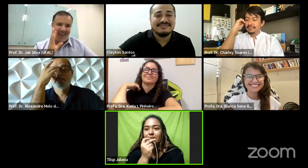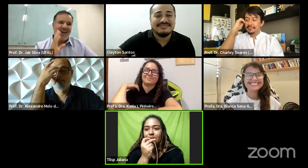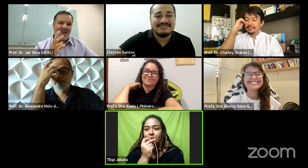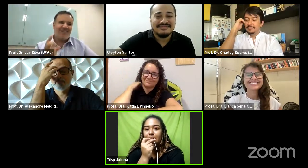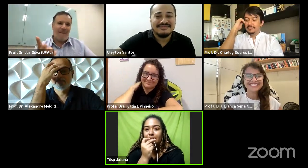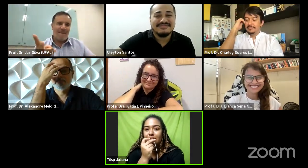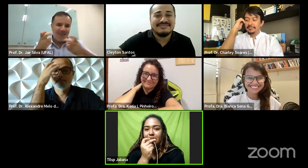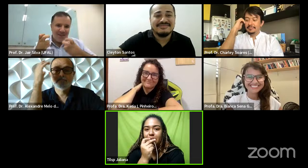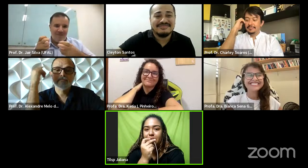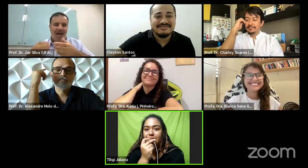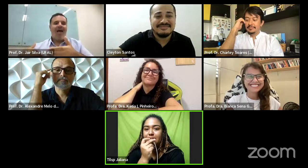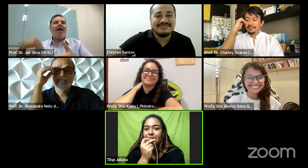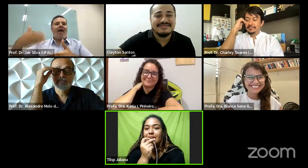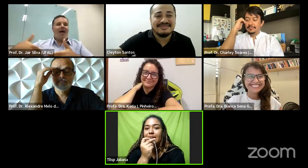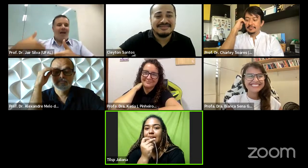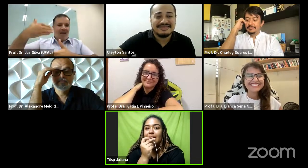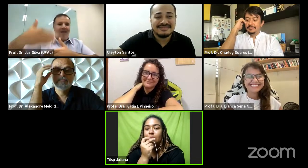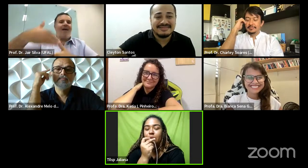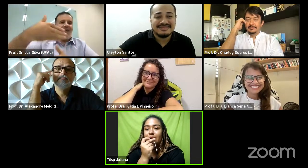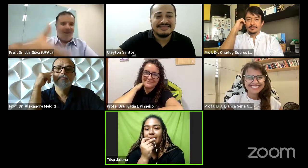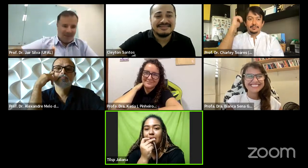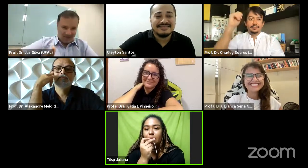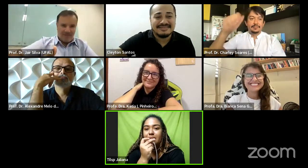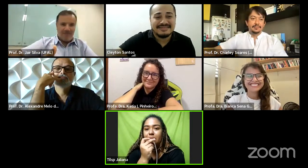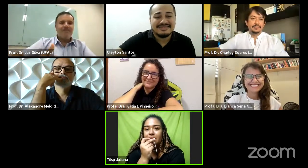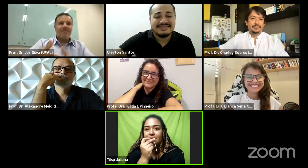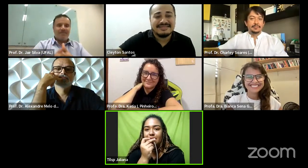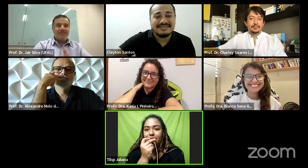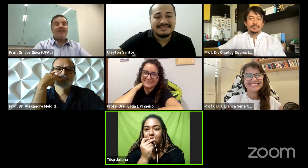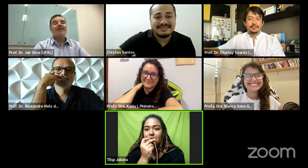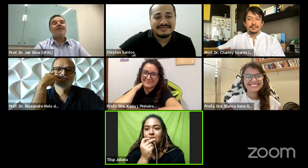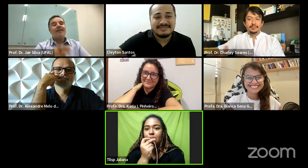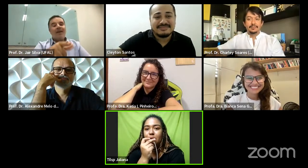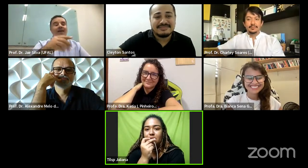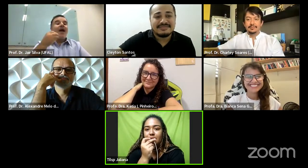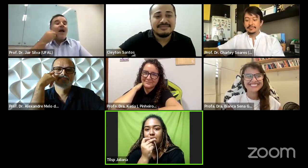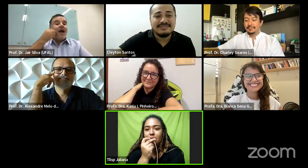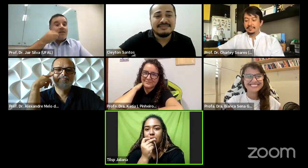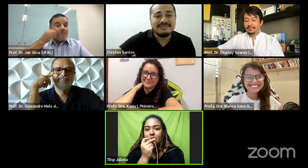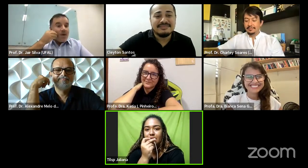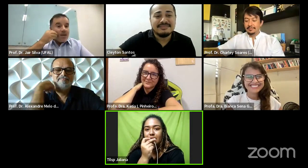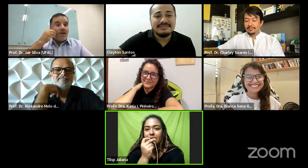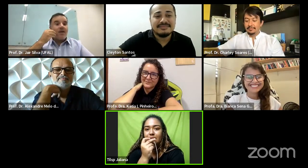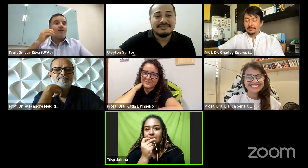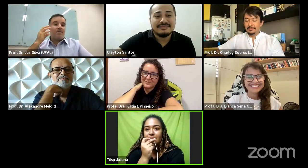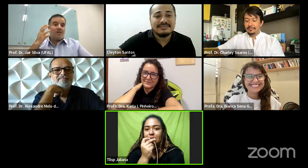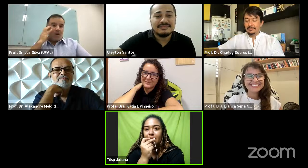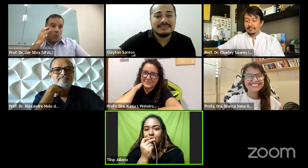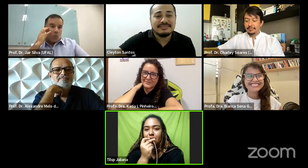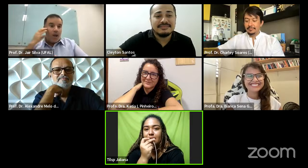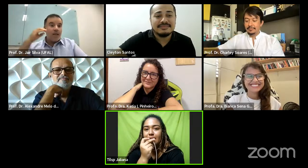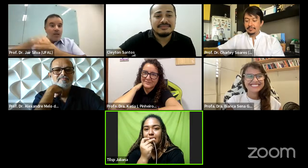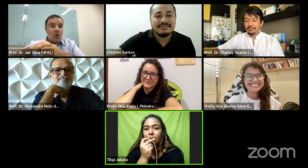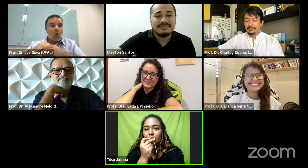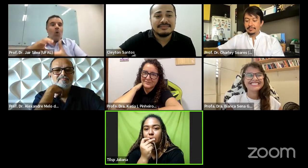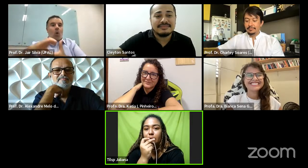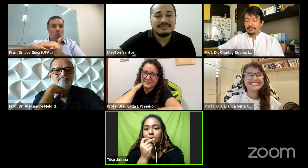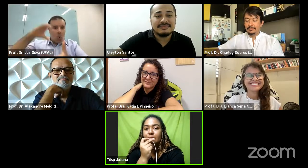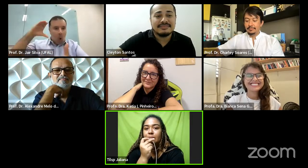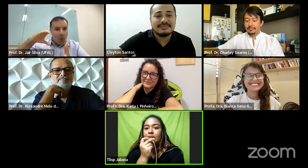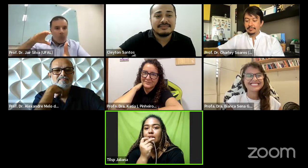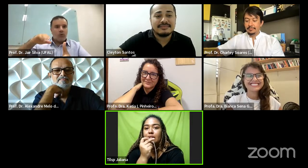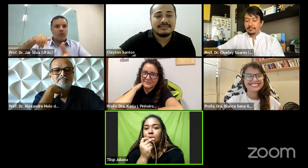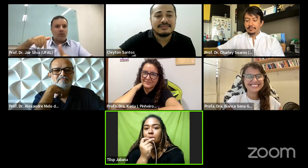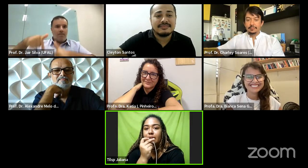vivenciou isso dentro do Letras Libras. E é muito legal perceber esse avanço, esse processo, né, de crescimento desse